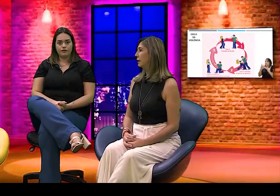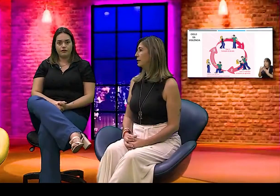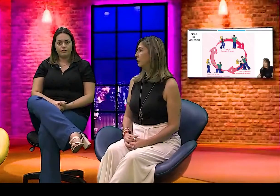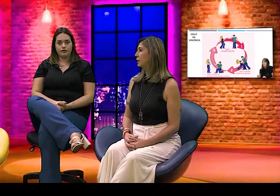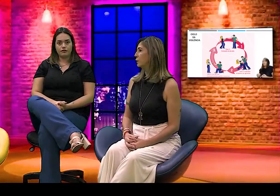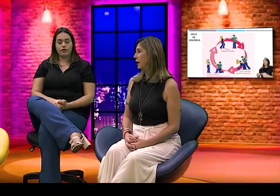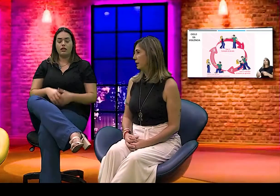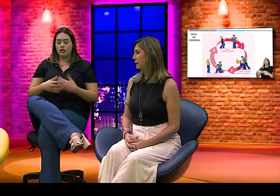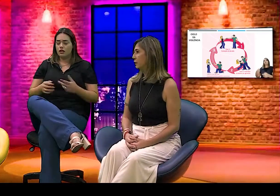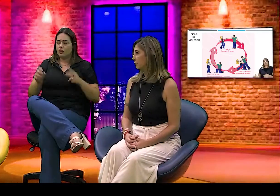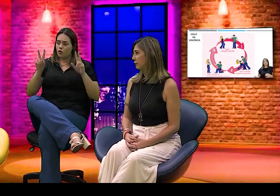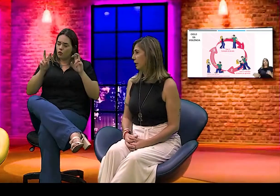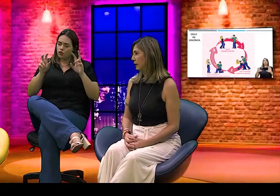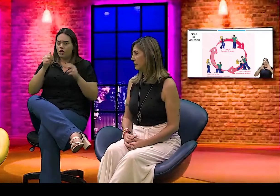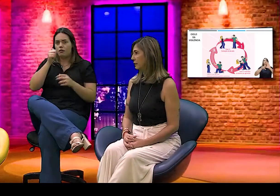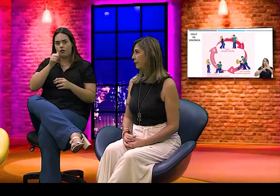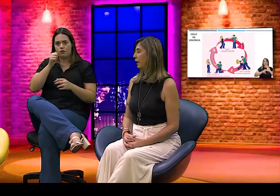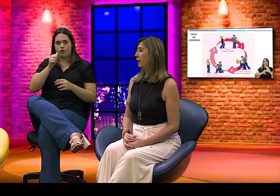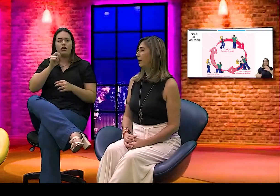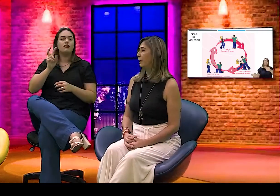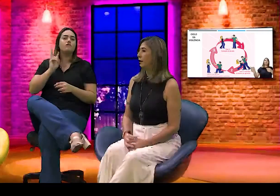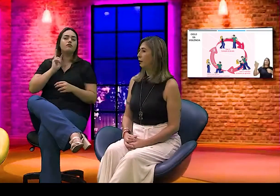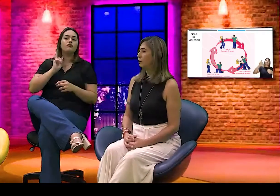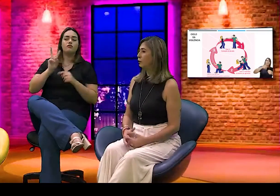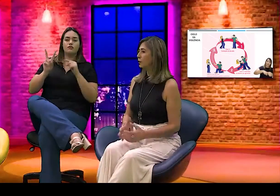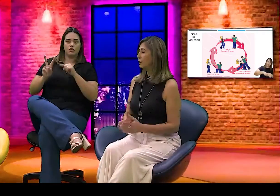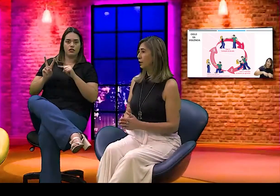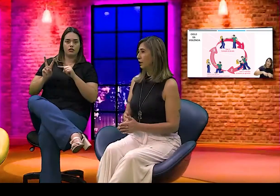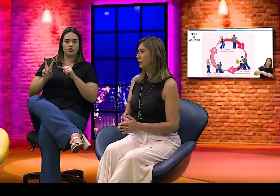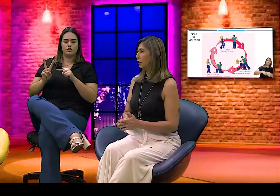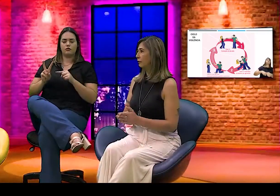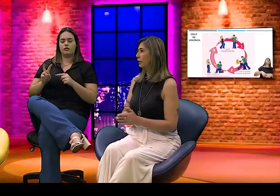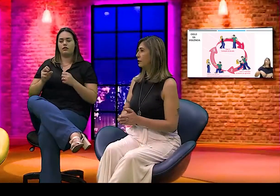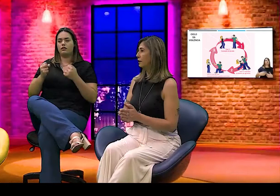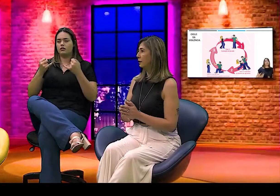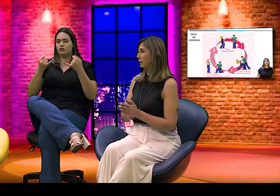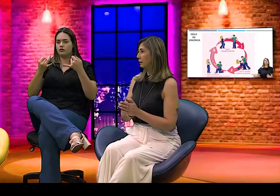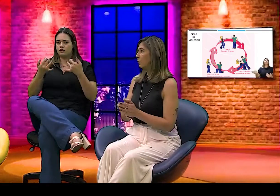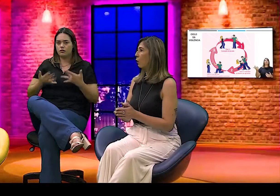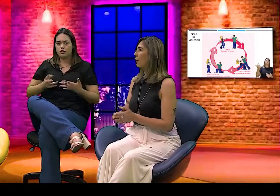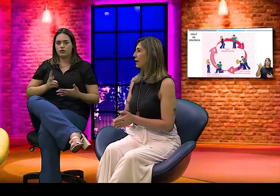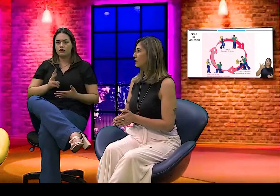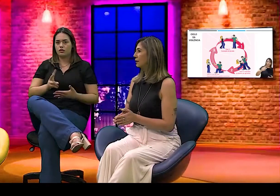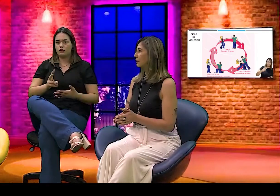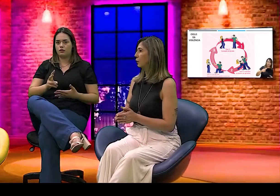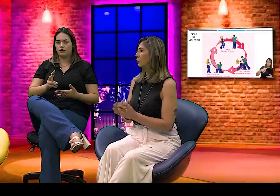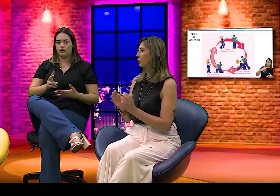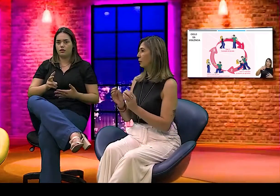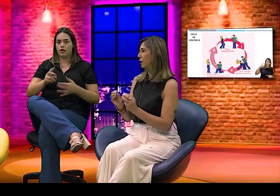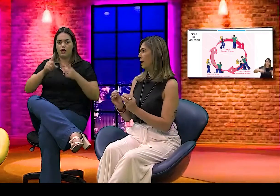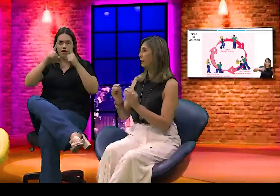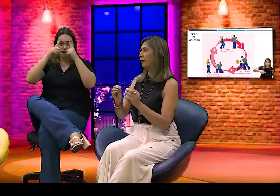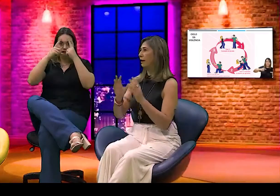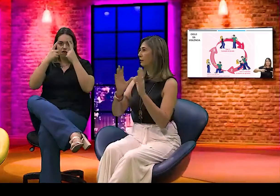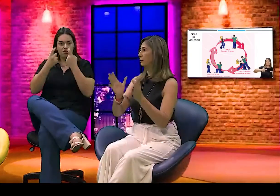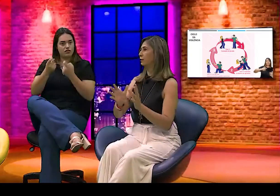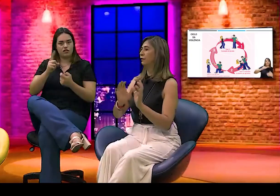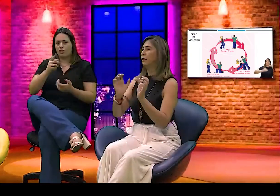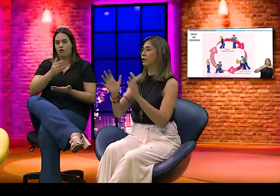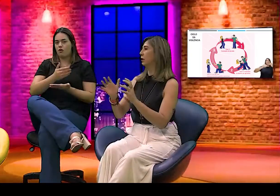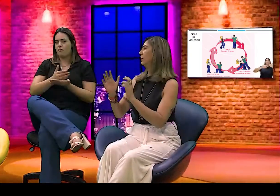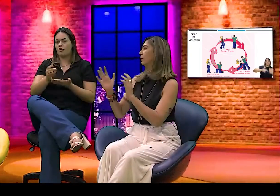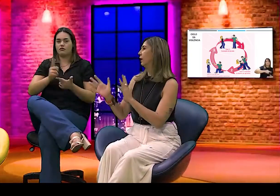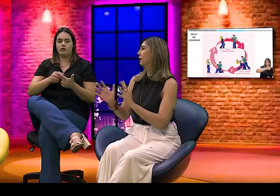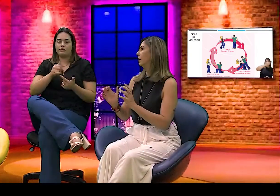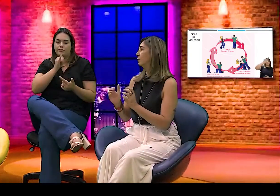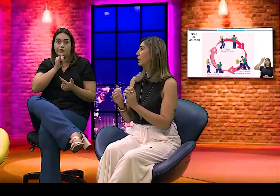Na questão das mulheres em situação de violência, eu costumo dizer o seguinte: a violência não começa quando a mulher lá, com seus